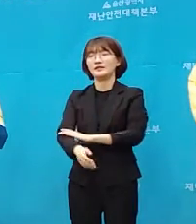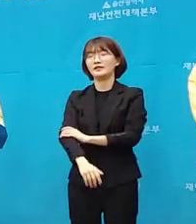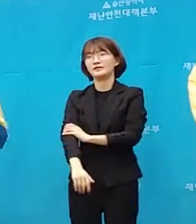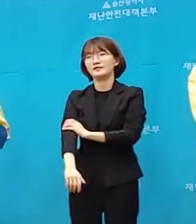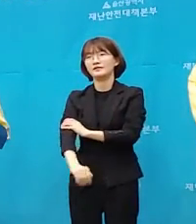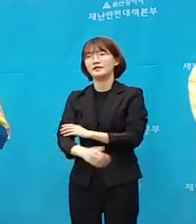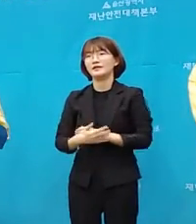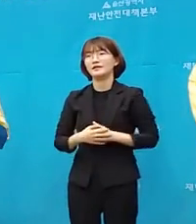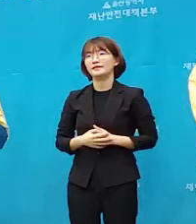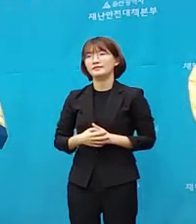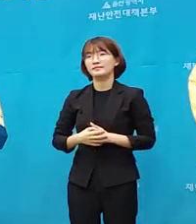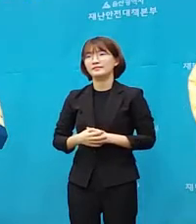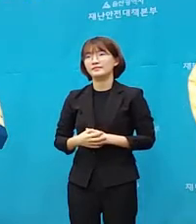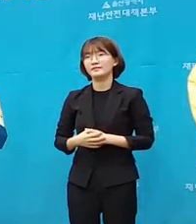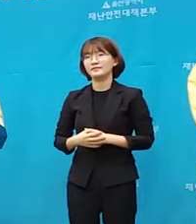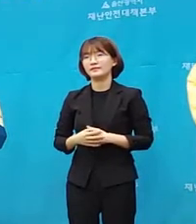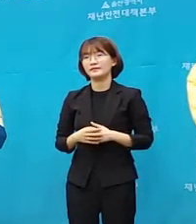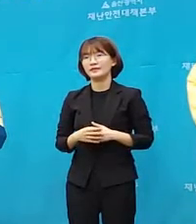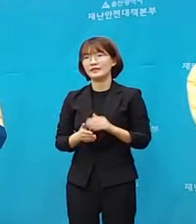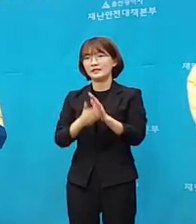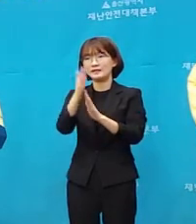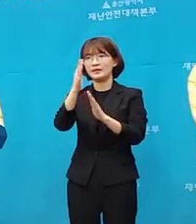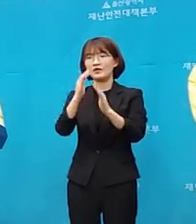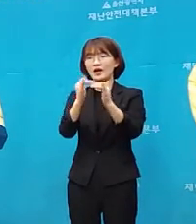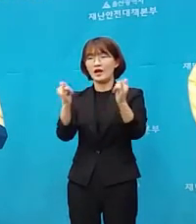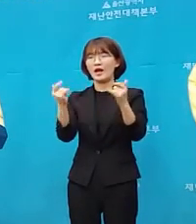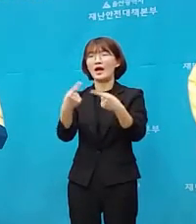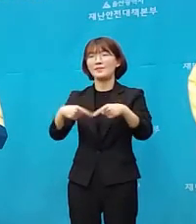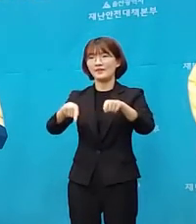드리겠습니다. 8페이지 시민과 함께하는 코로나19